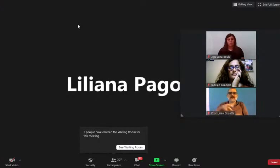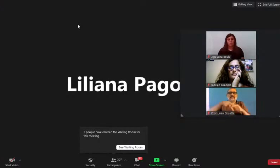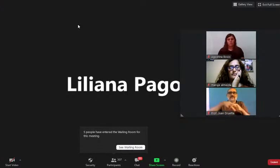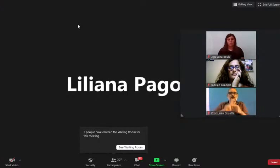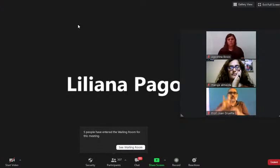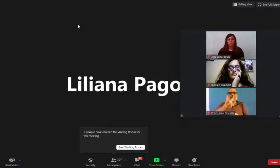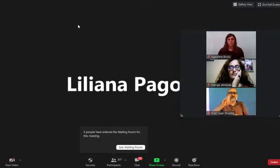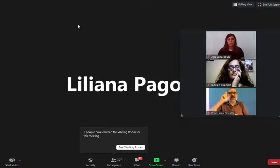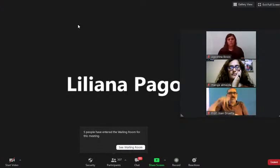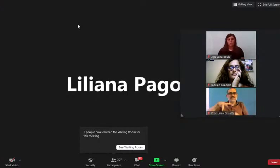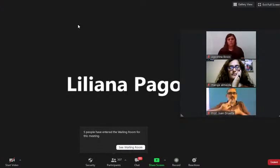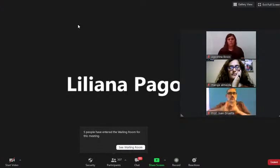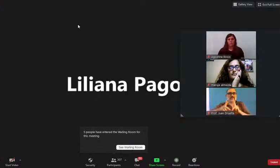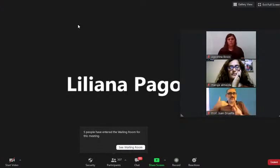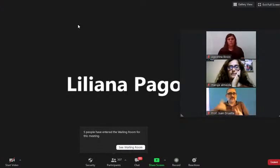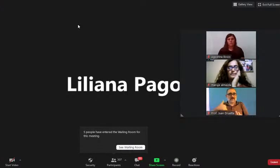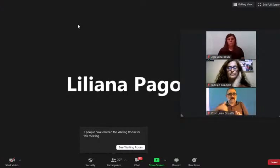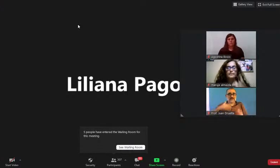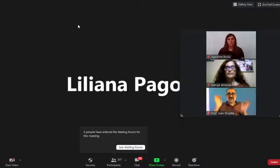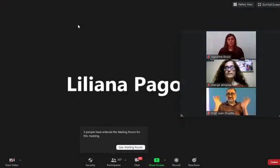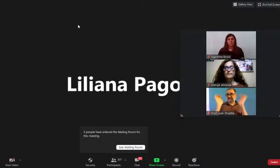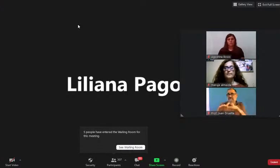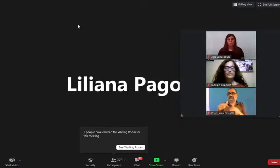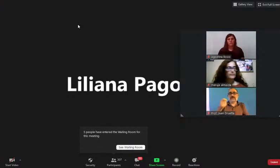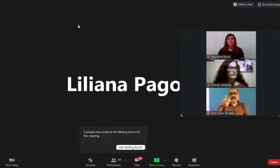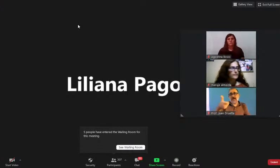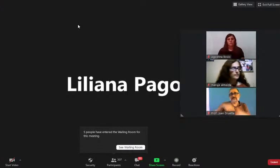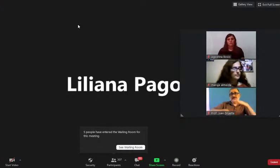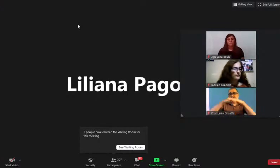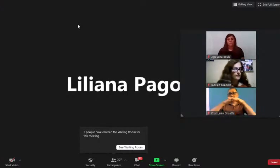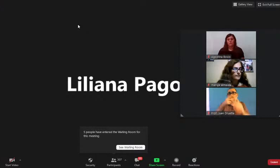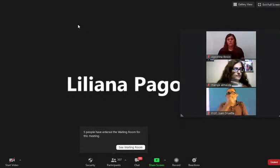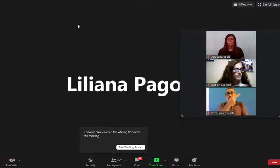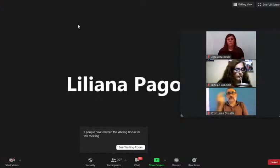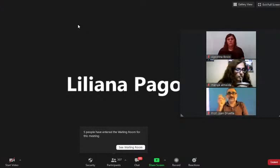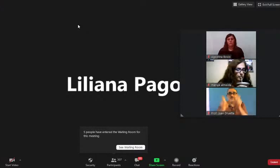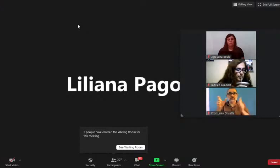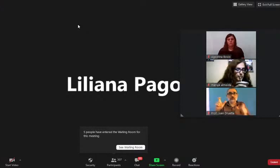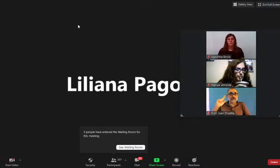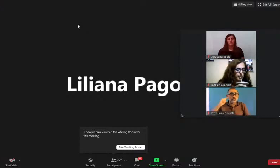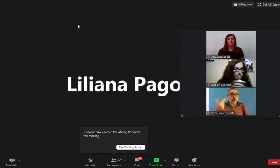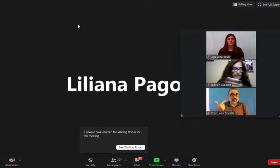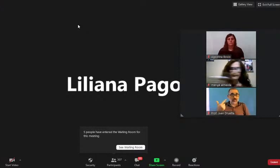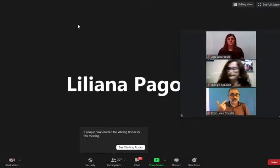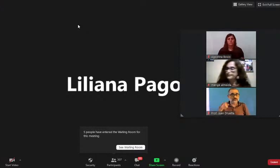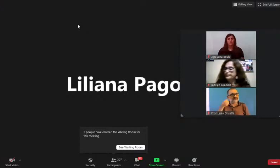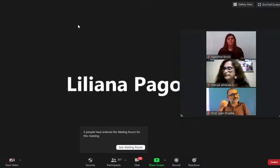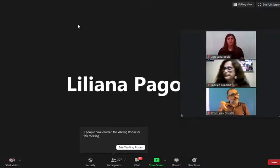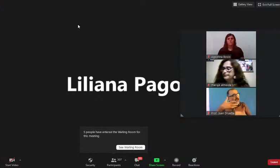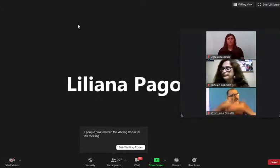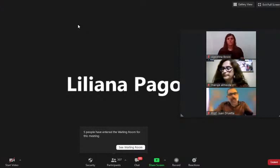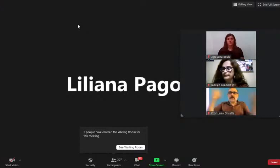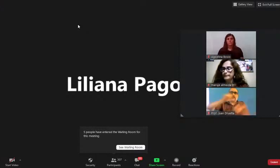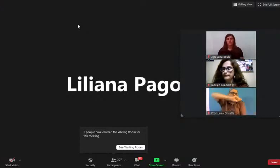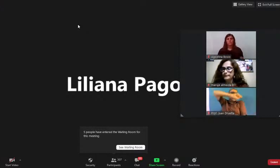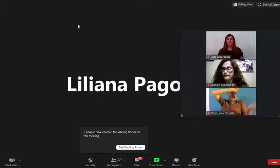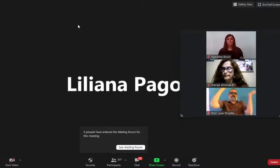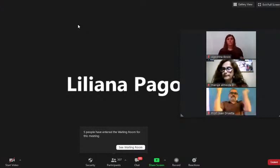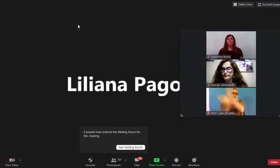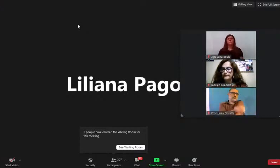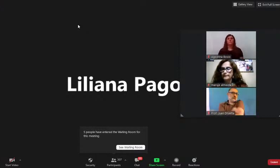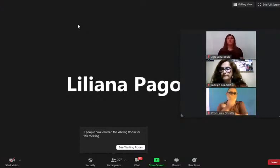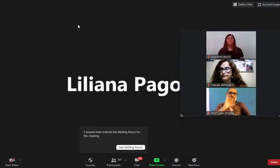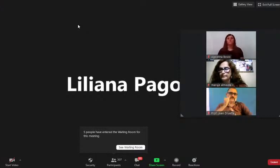nueva, que fue la TULSA, Tecnicatura Universitaria en Lengua de Señas Argentina, que tuvo más de 200